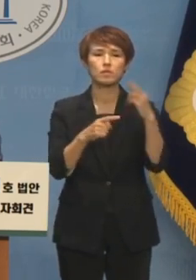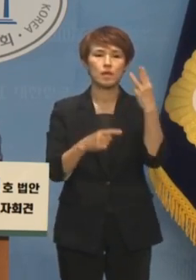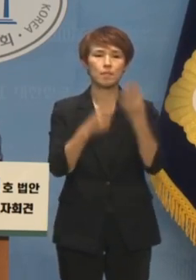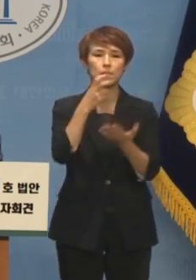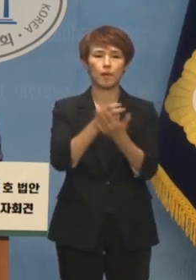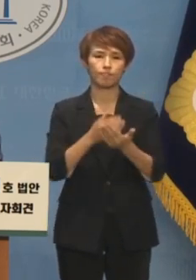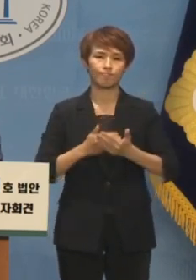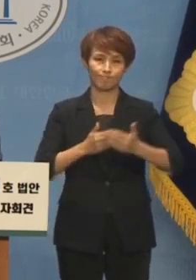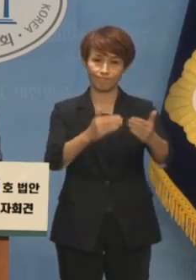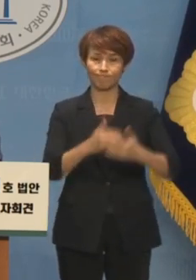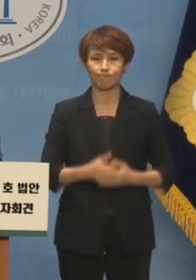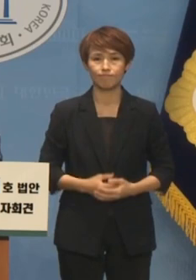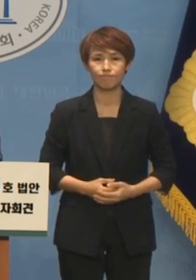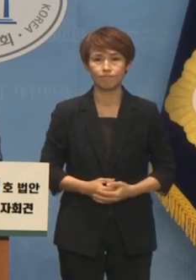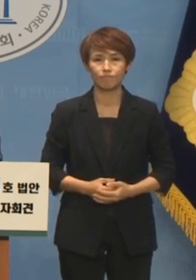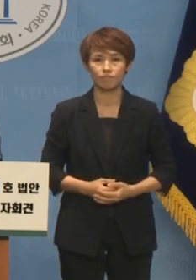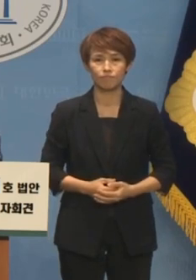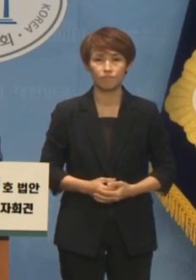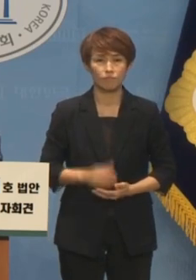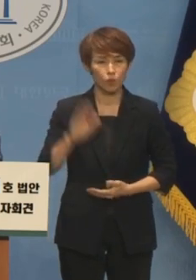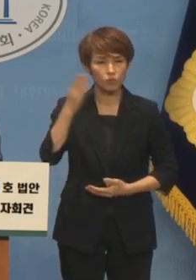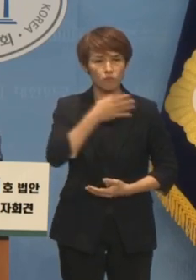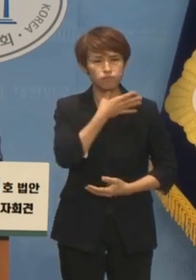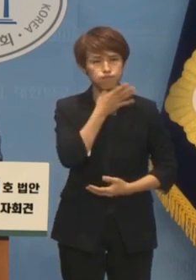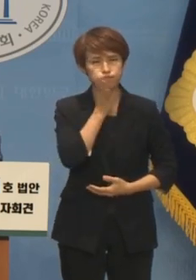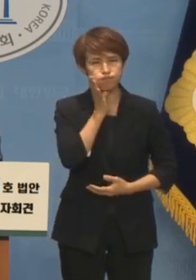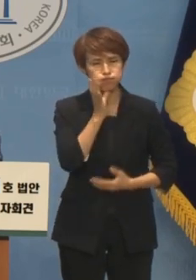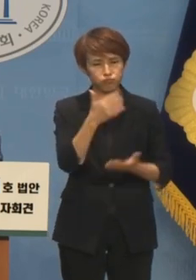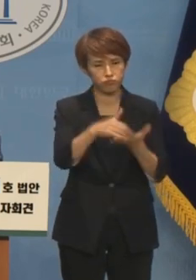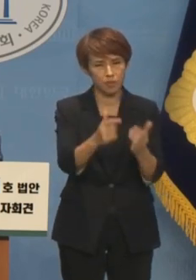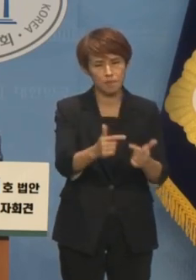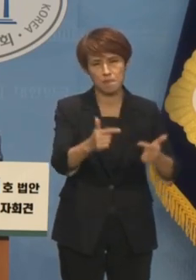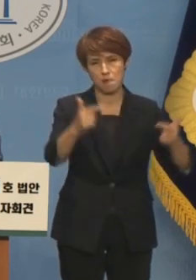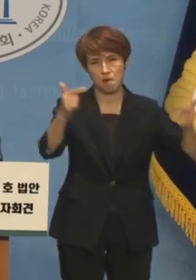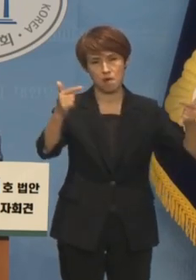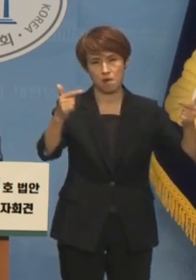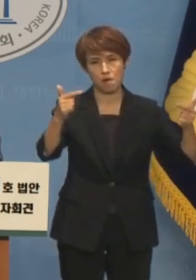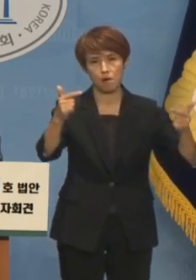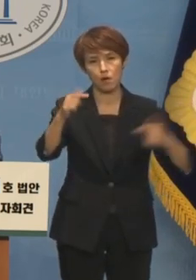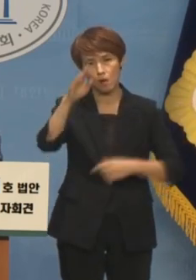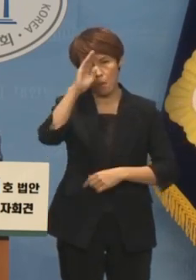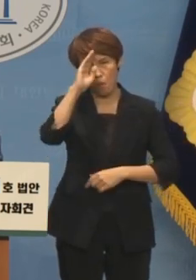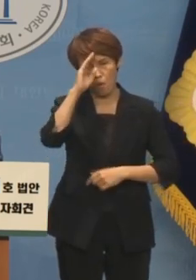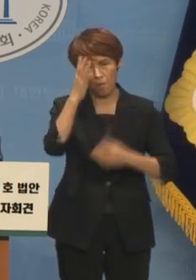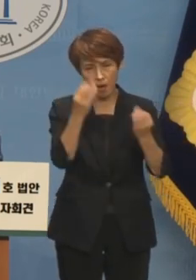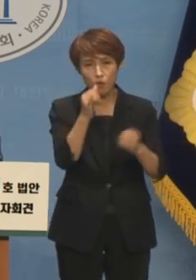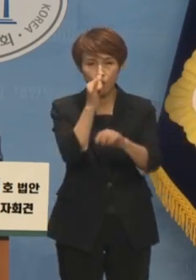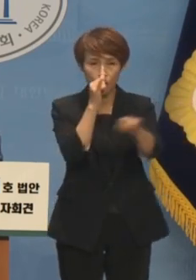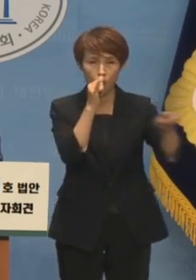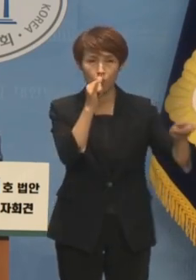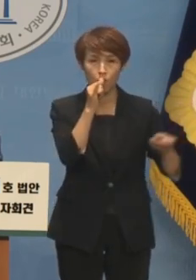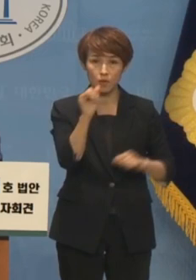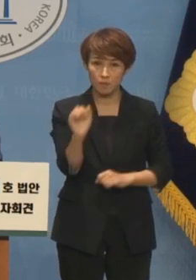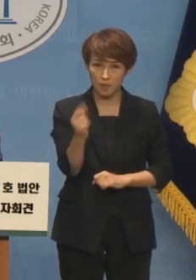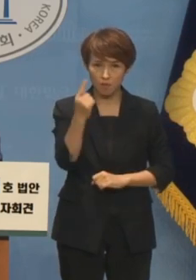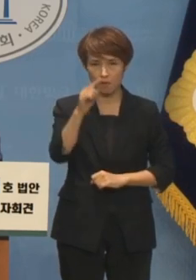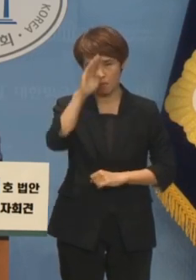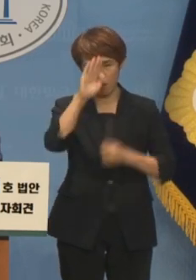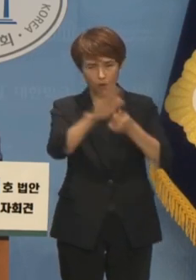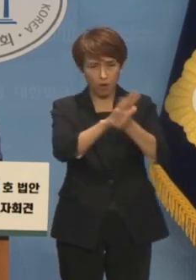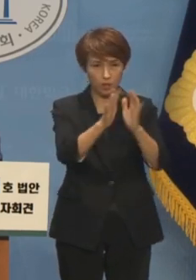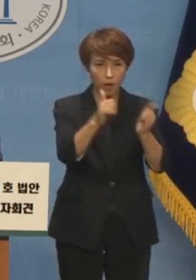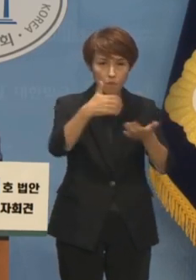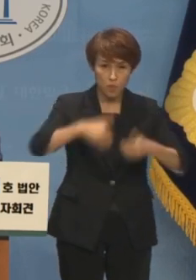추진. 최근 급격한 고령화와 이에 따른 만성 질환자의 증가 등으로 간병의 수요가 크게